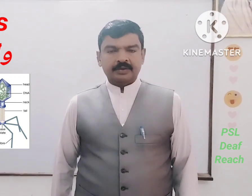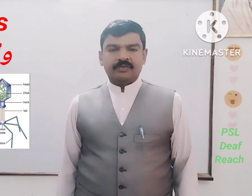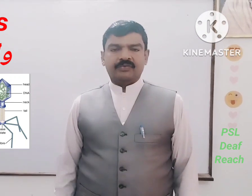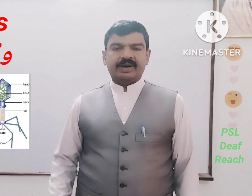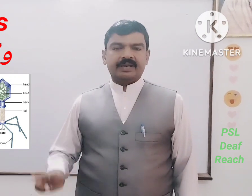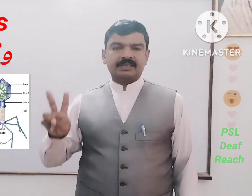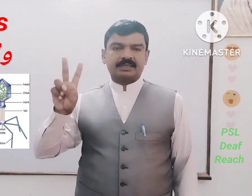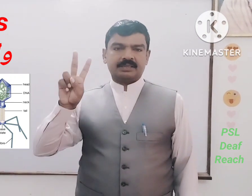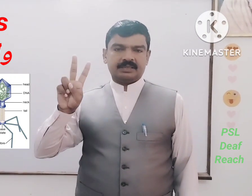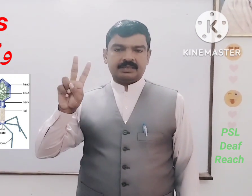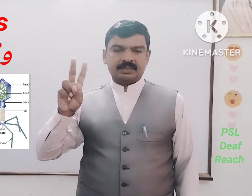वायरस,